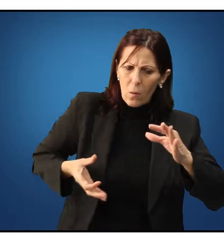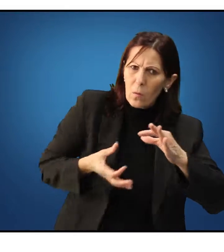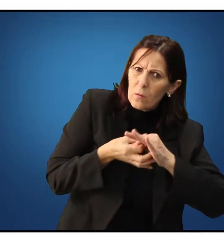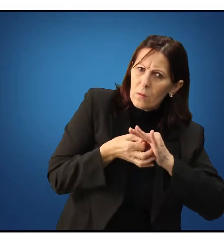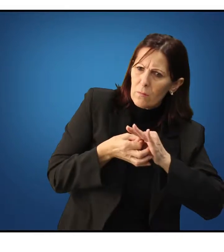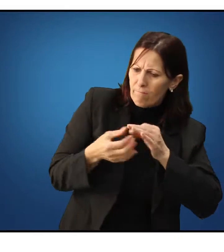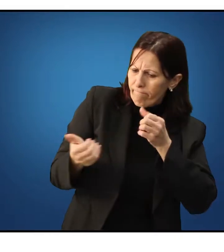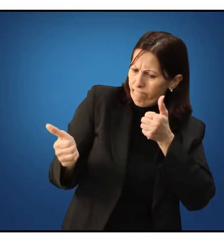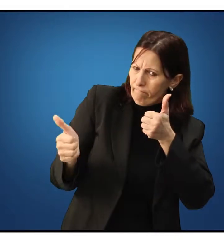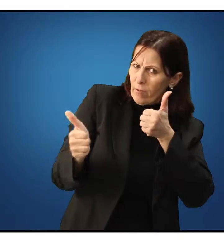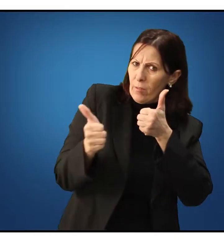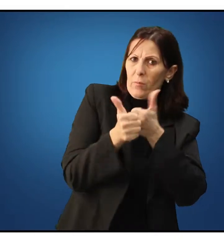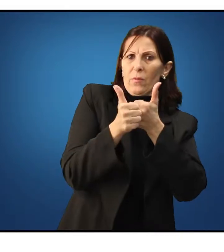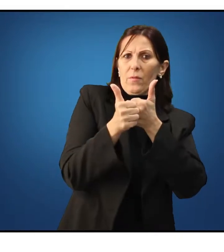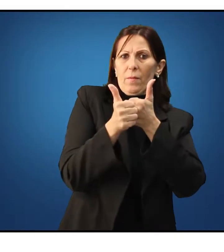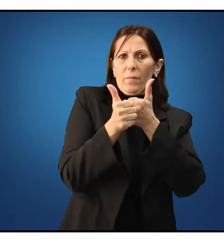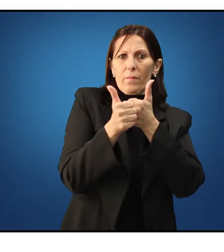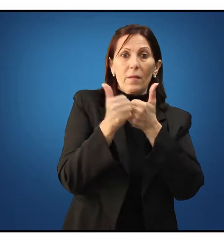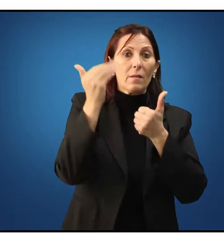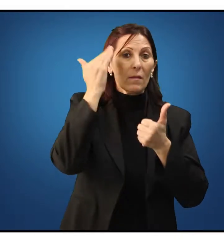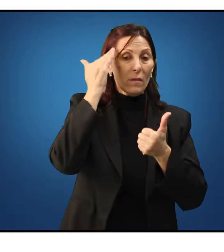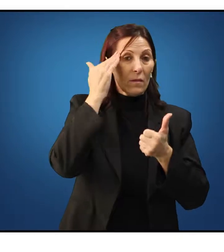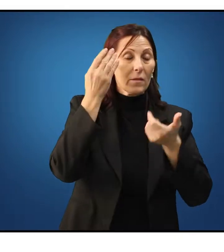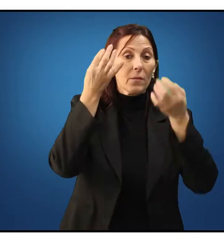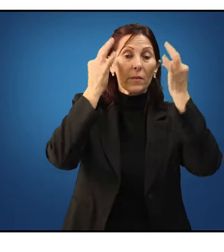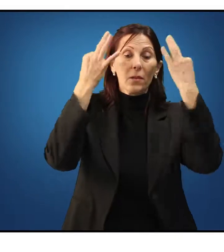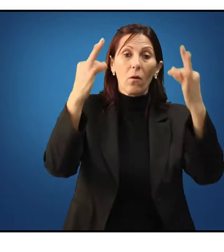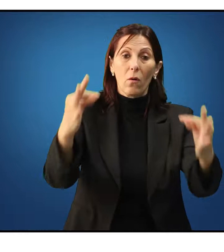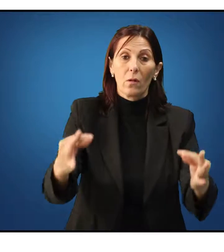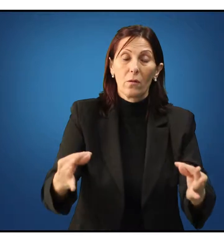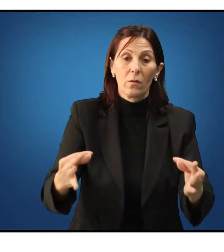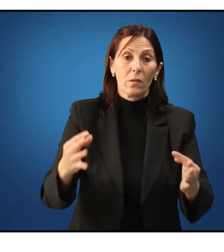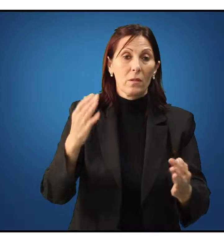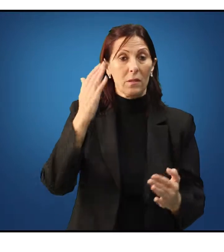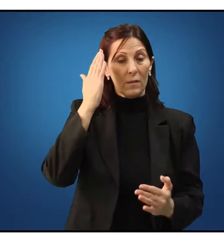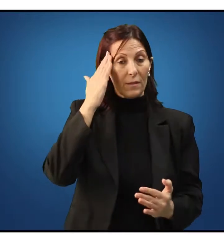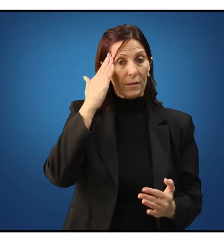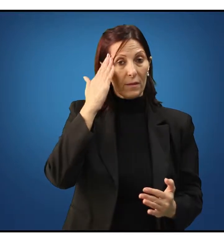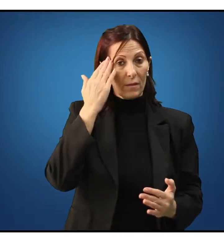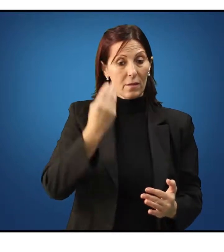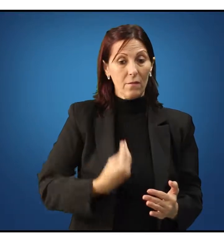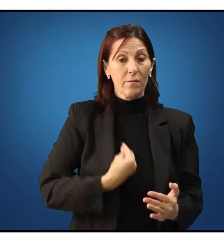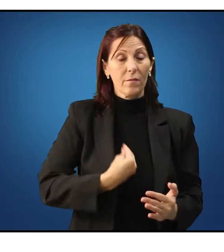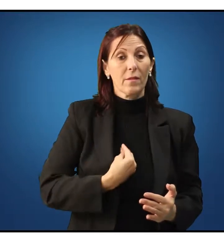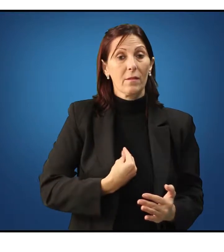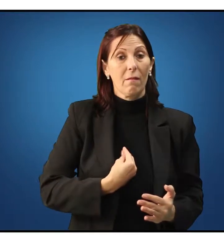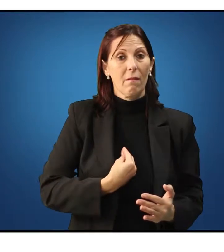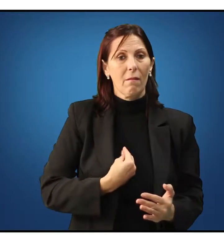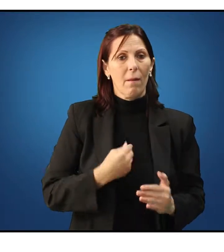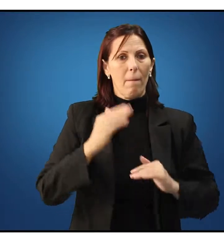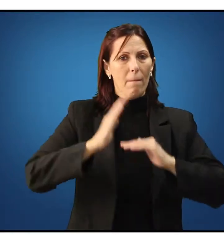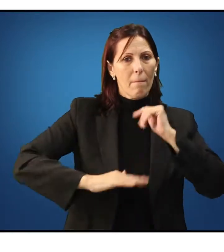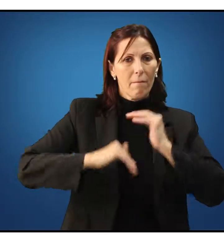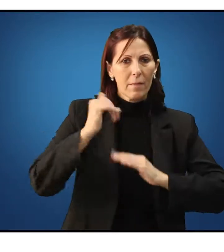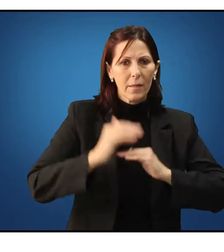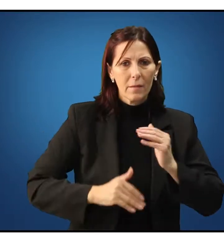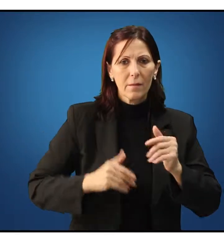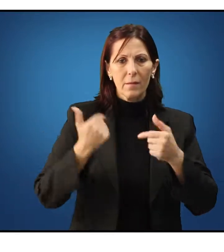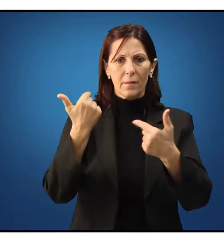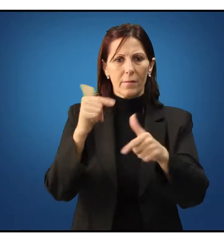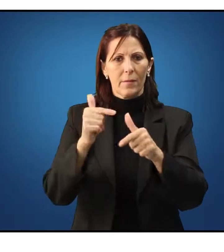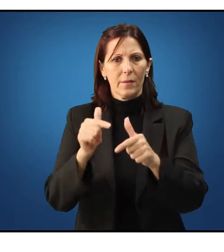entre saber teórico e vida prática, e trabalho para